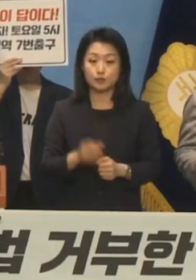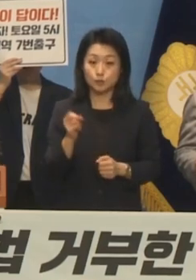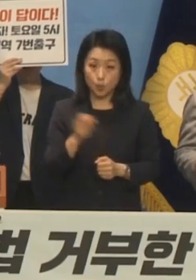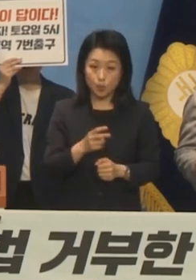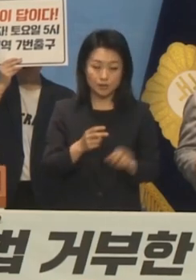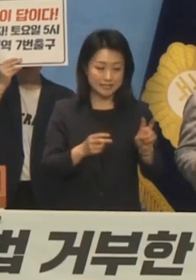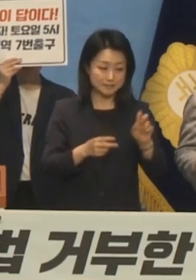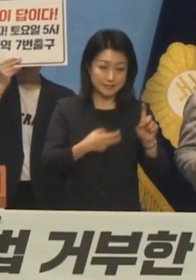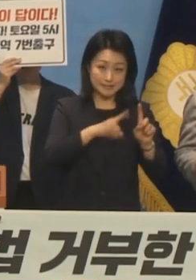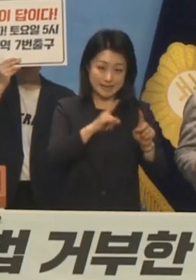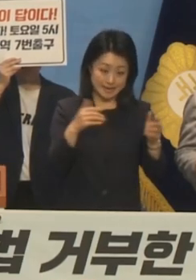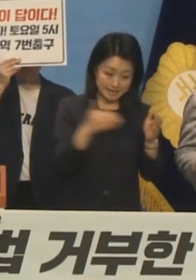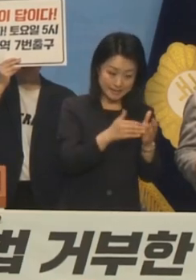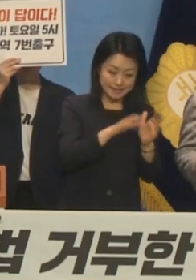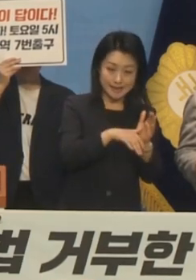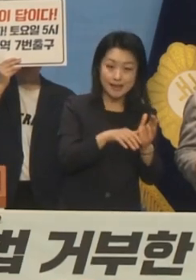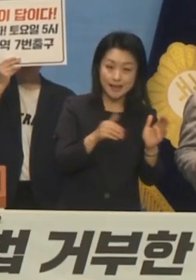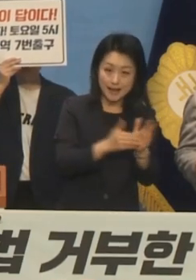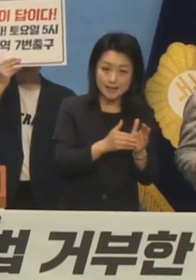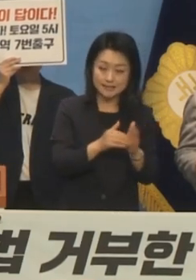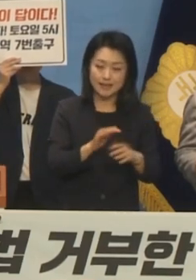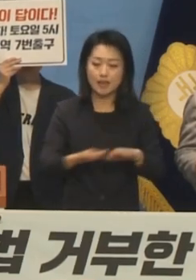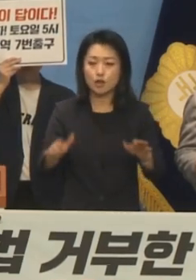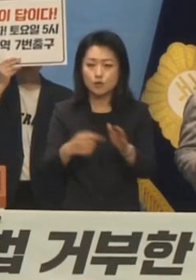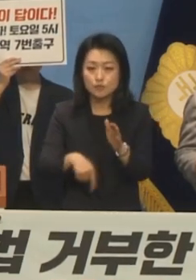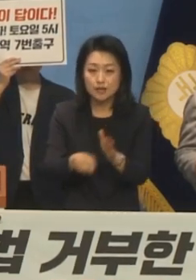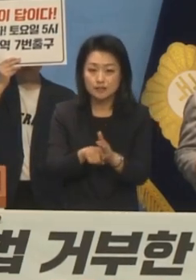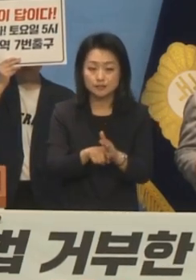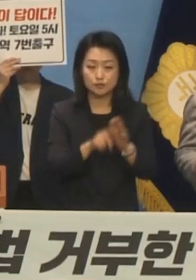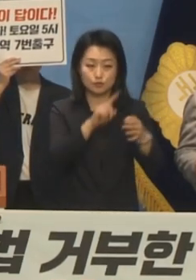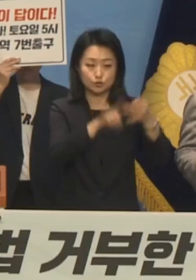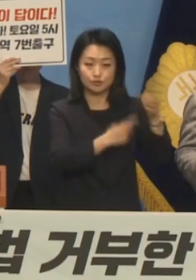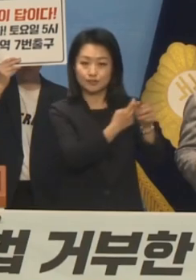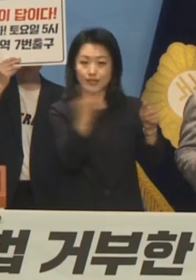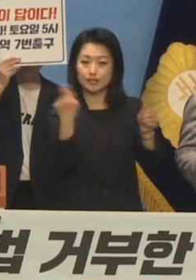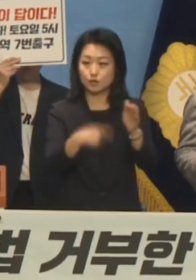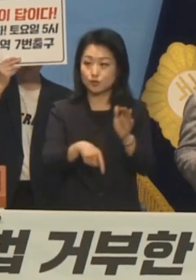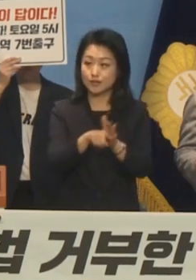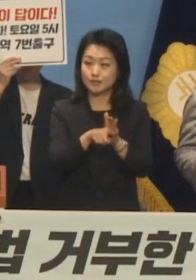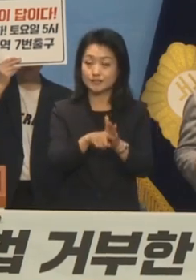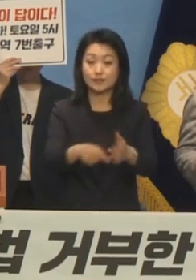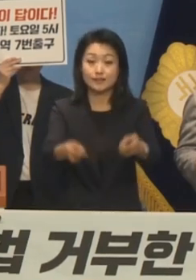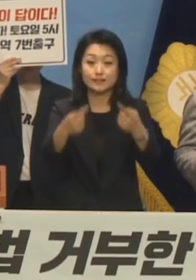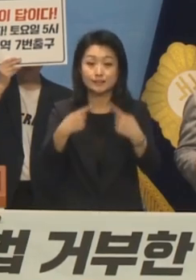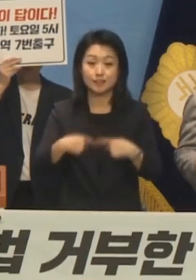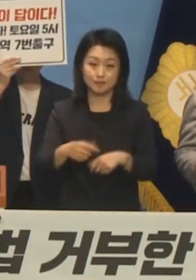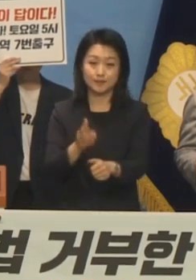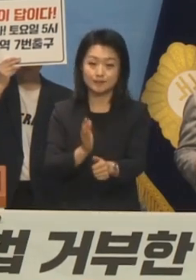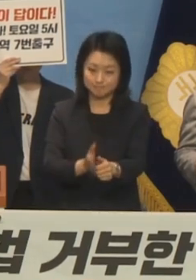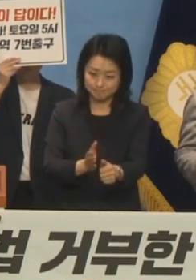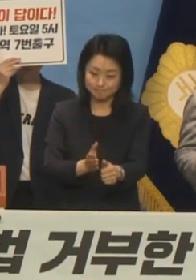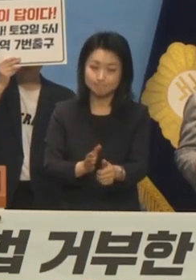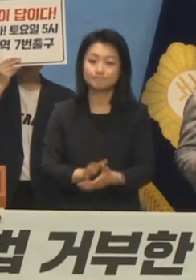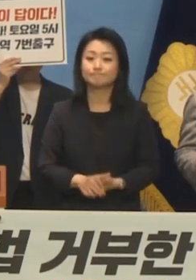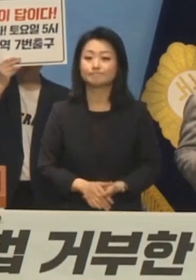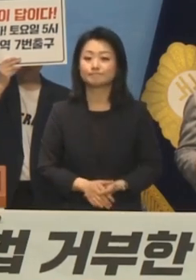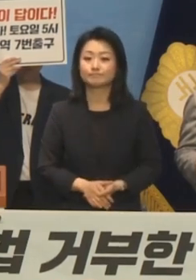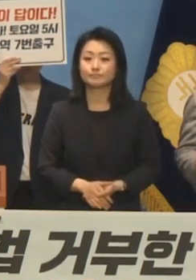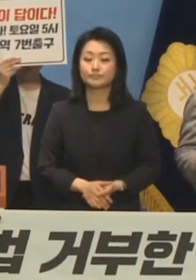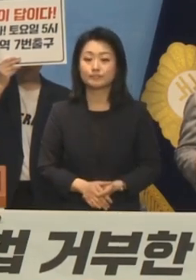이 사건의 해결을 위해서 윤석열 정권 탄핵을 위해서 함께 나서 주시기를 강력하게